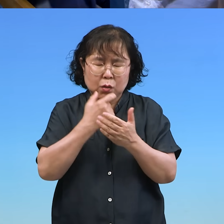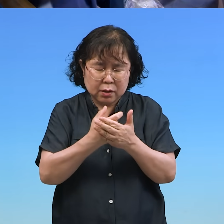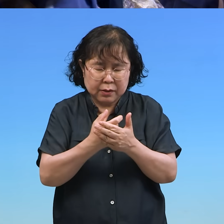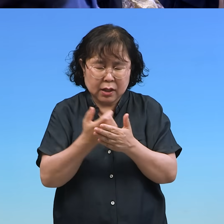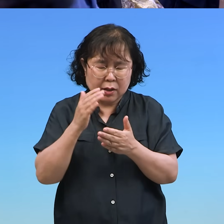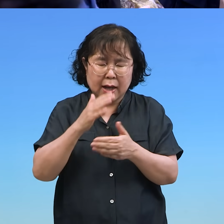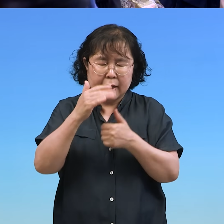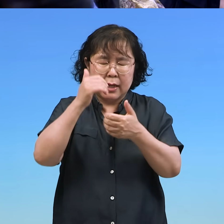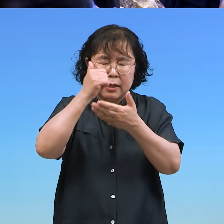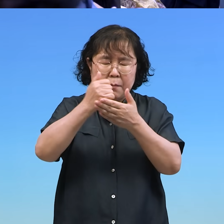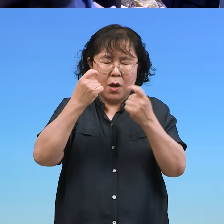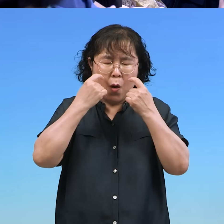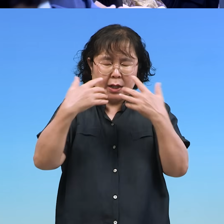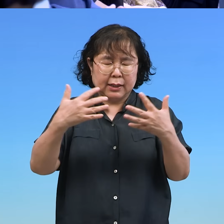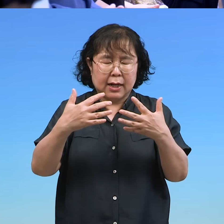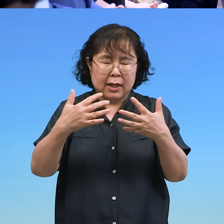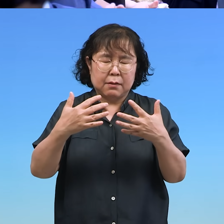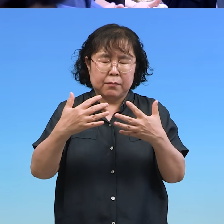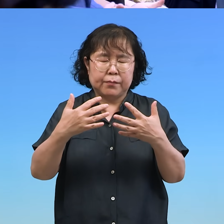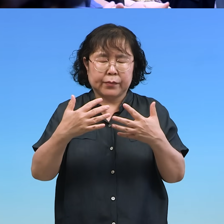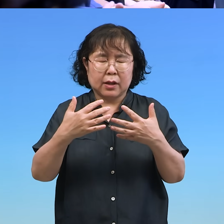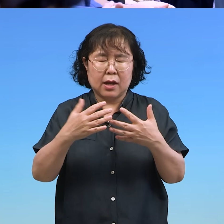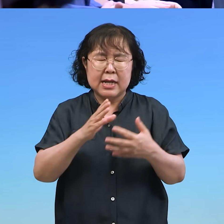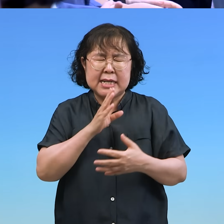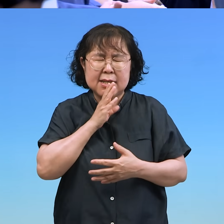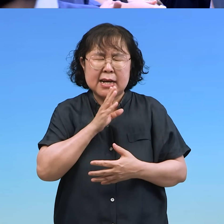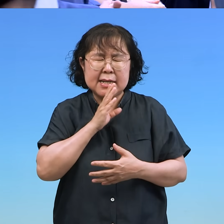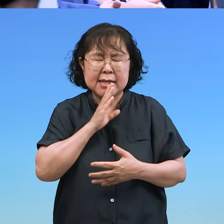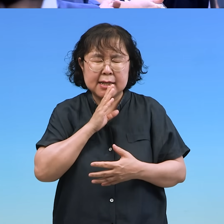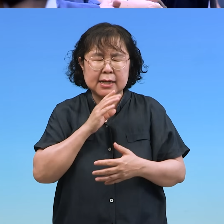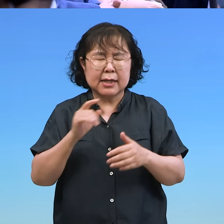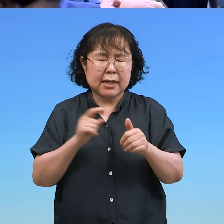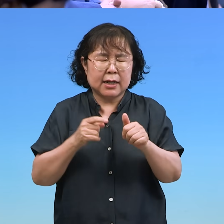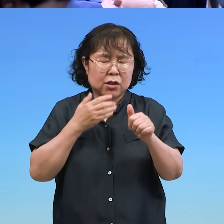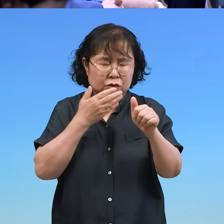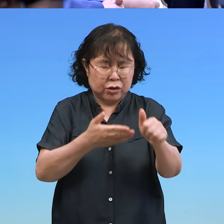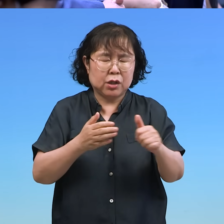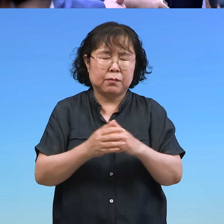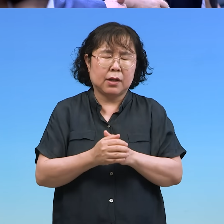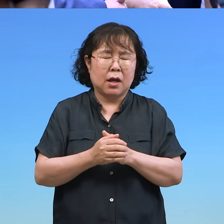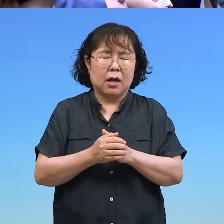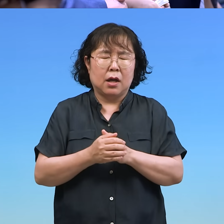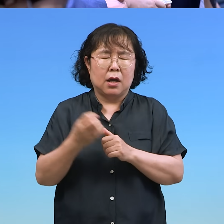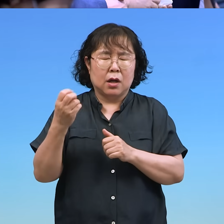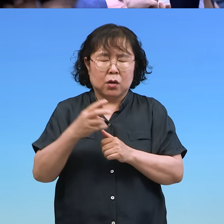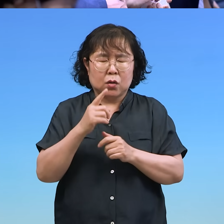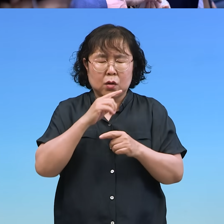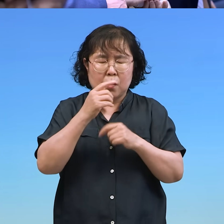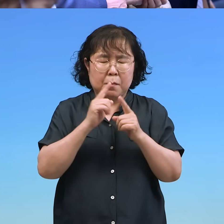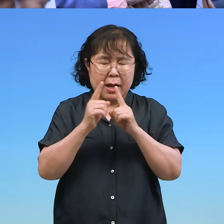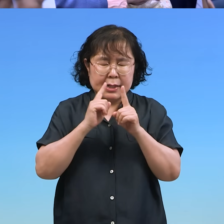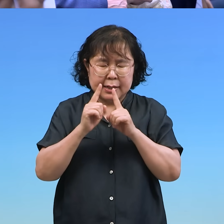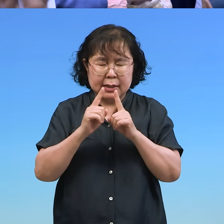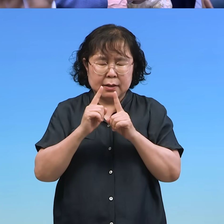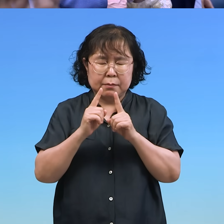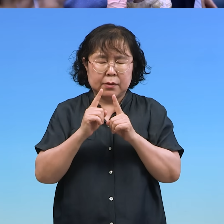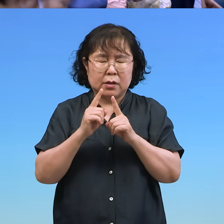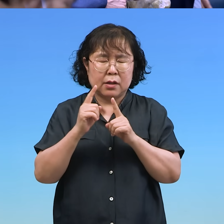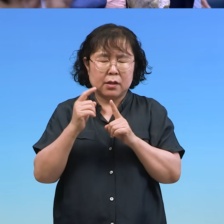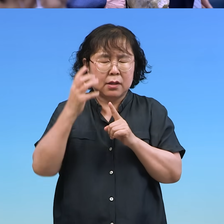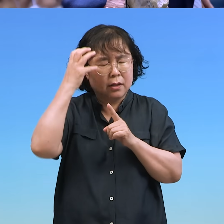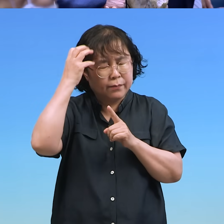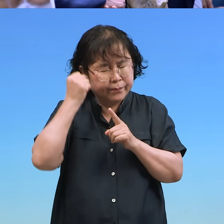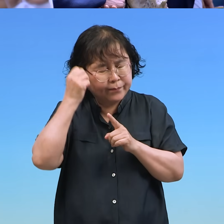하나님께서 그 정확한 사실을 알려주십니다. 그리고 하나님 우리에게 그 말씀을 풀어